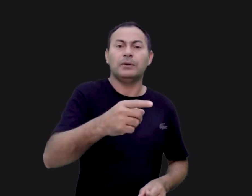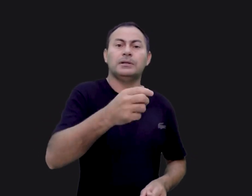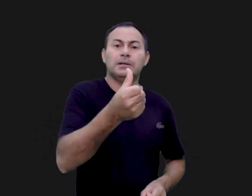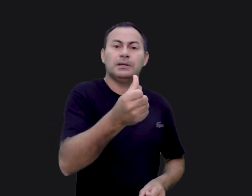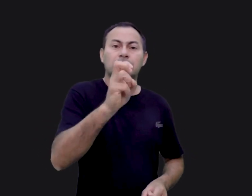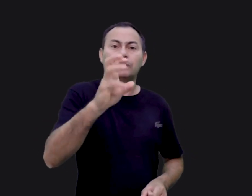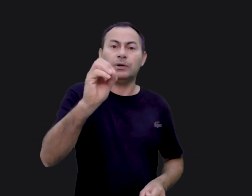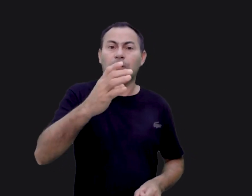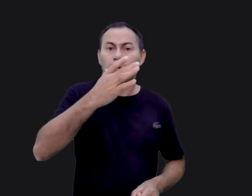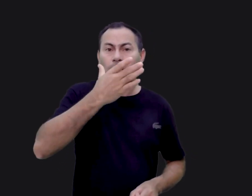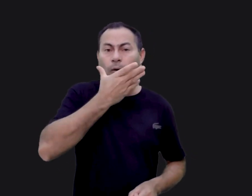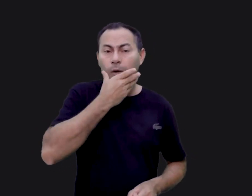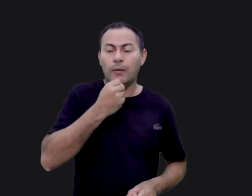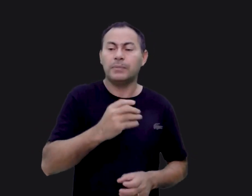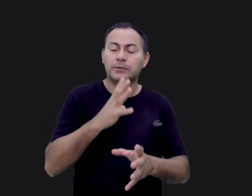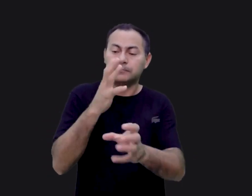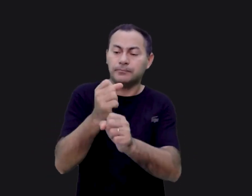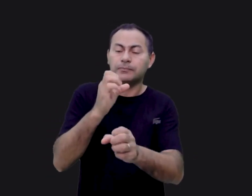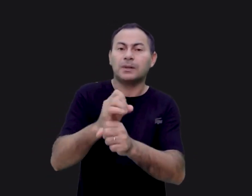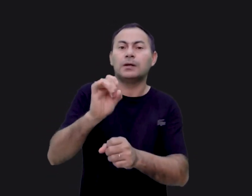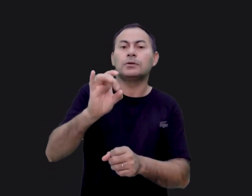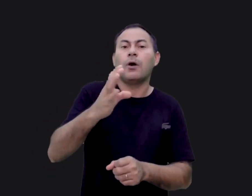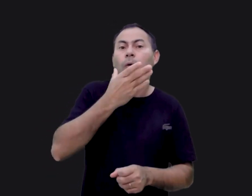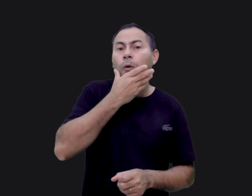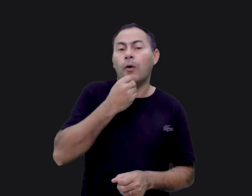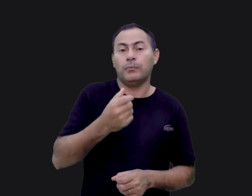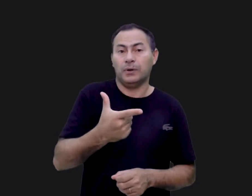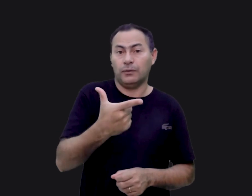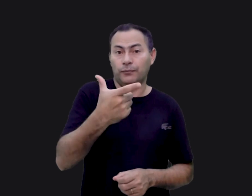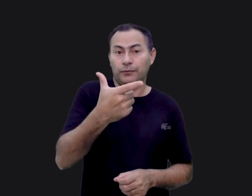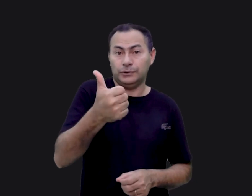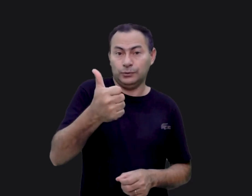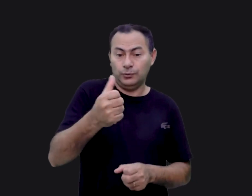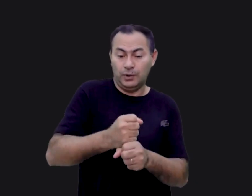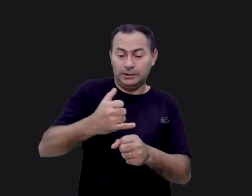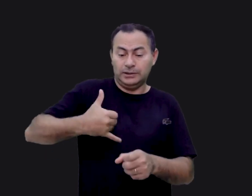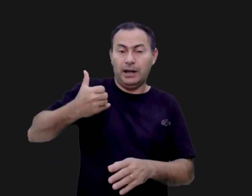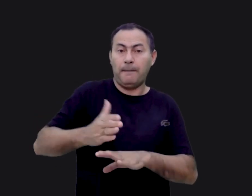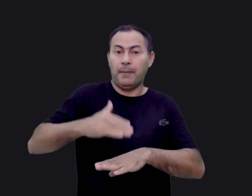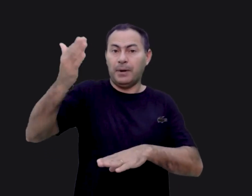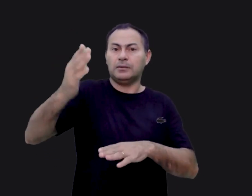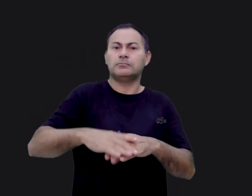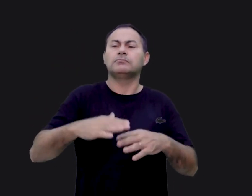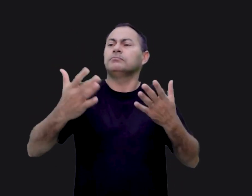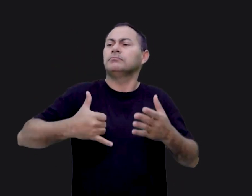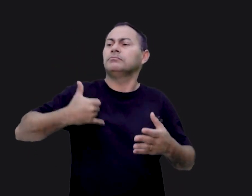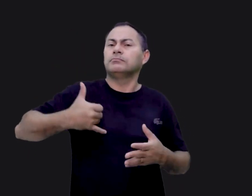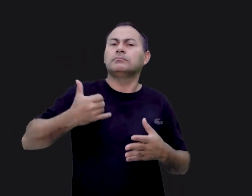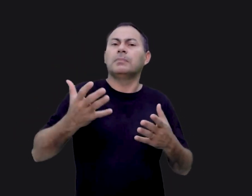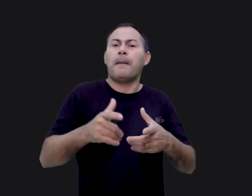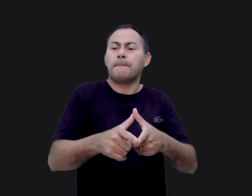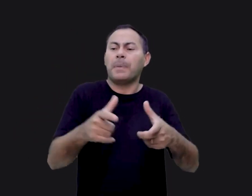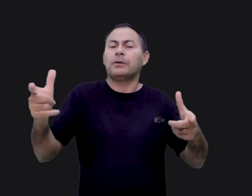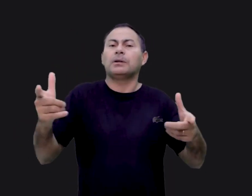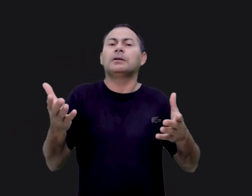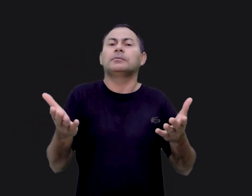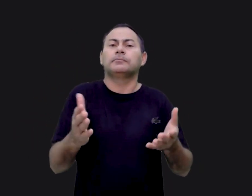625.550 homens. Intrigante o fato deles contarem apenas os homens com 21 anos ou mais. Qual é a idade para a